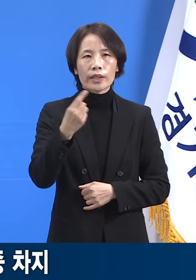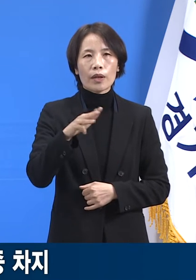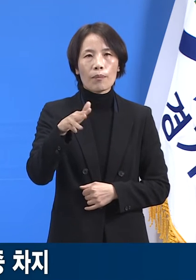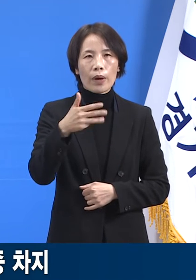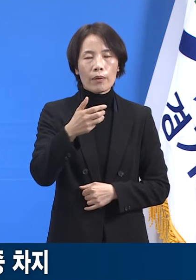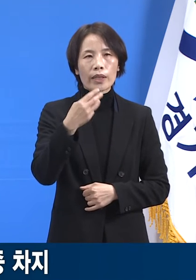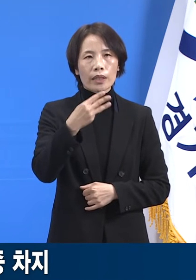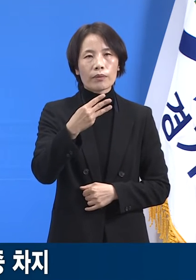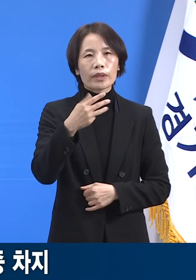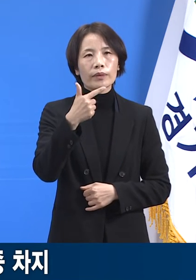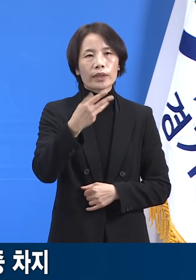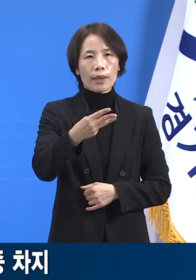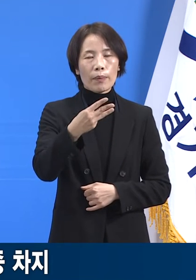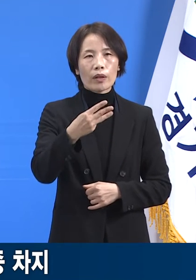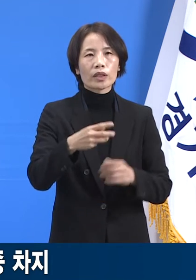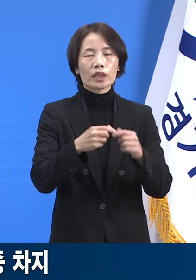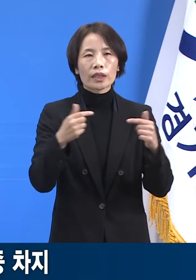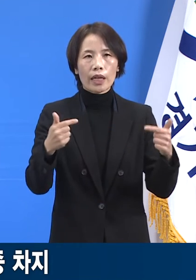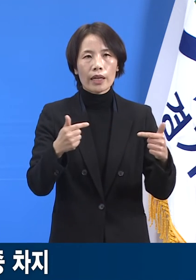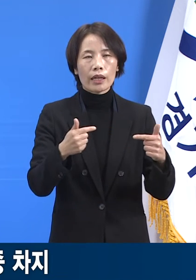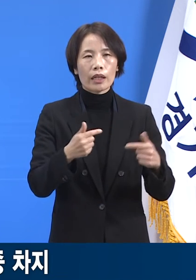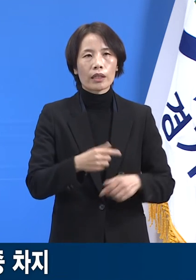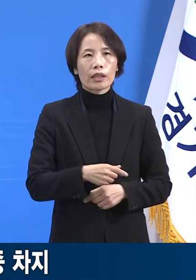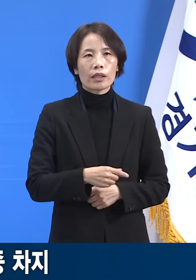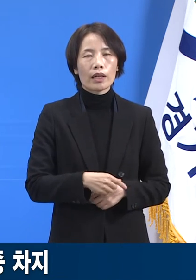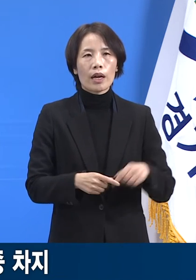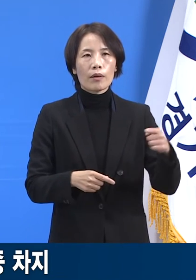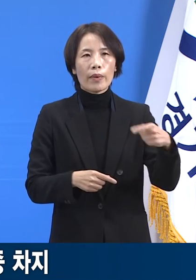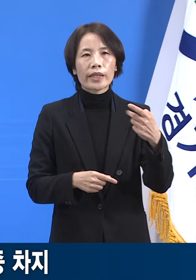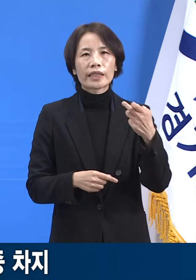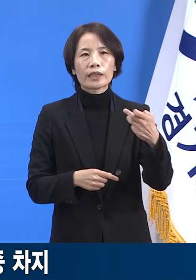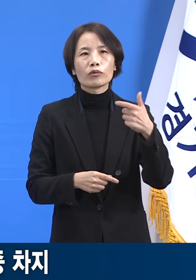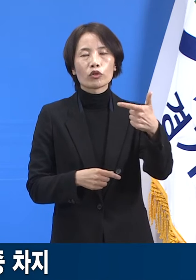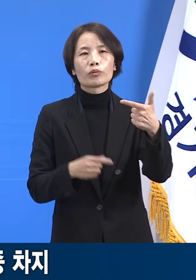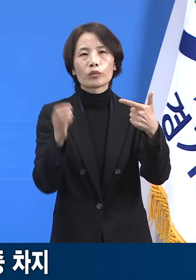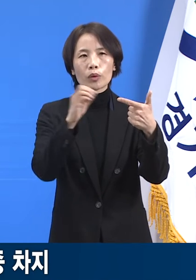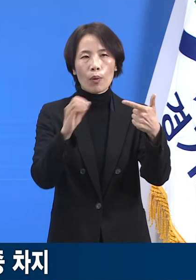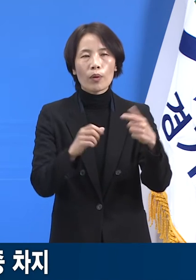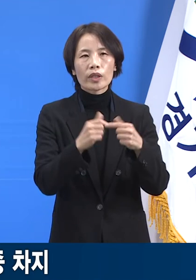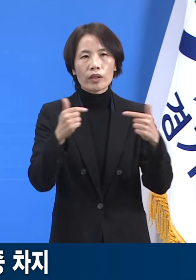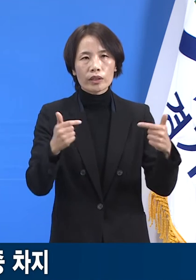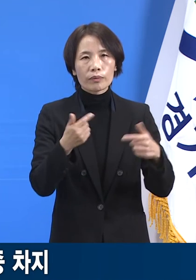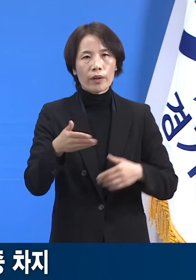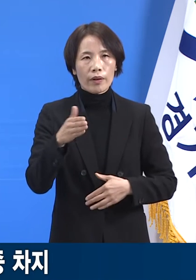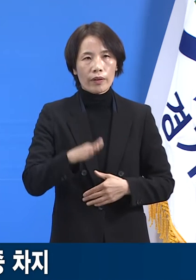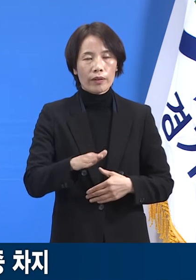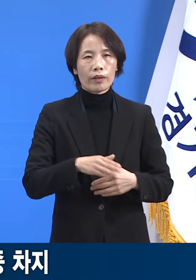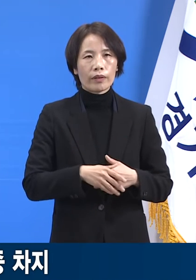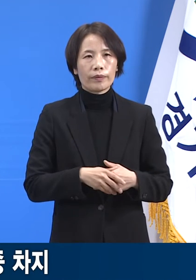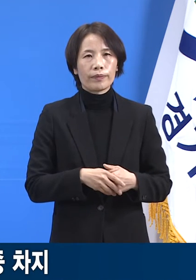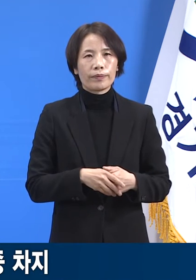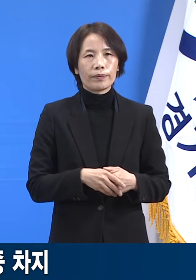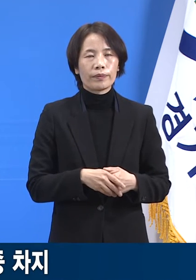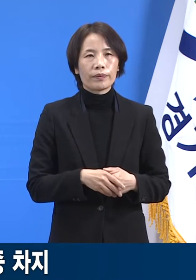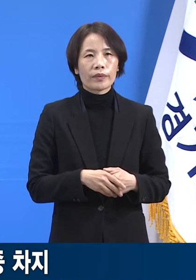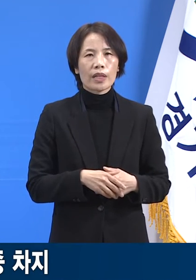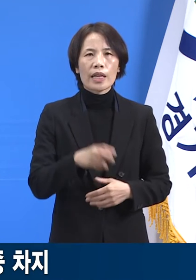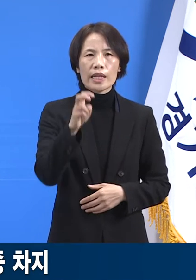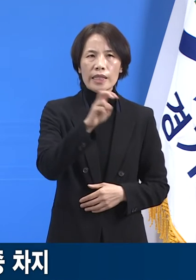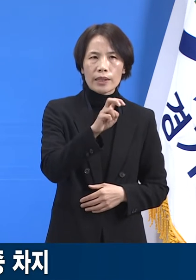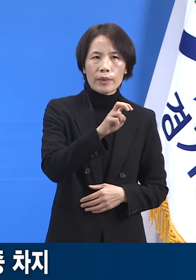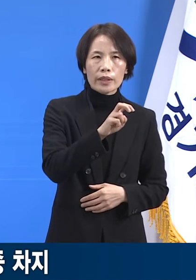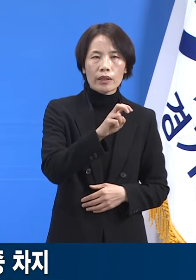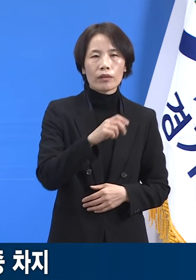1,183명, 4명 증가해 증가율은 176%로 나타났으며, 전체 확진자에서 차지하는 비중도